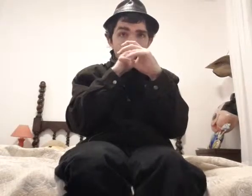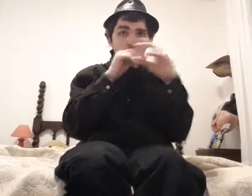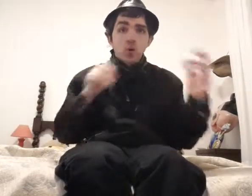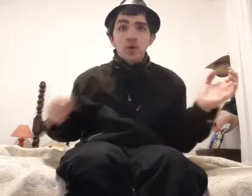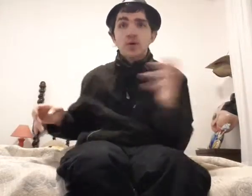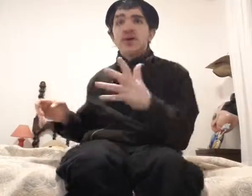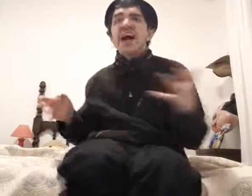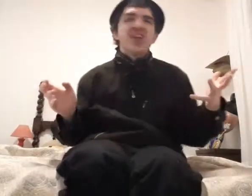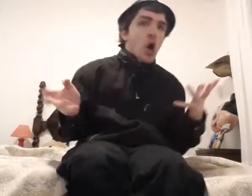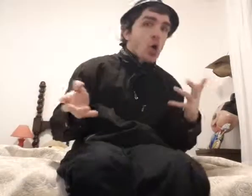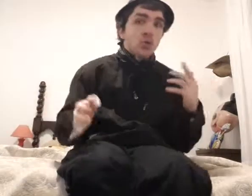Amstrong